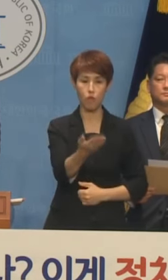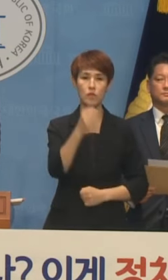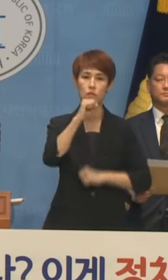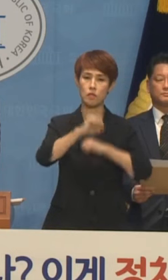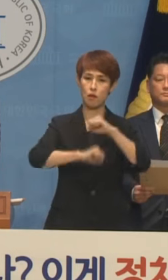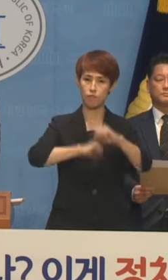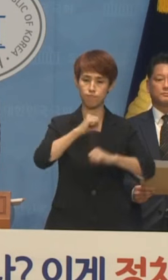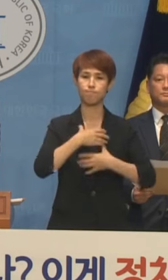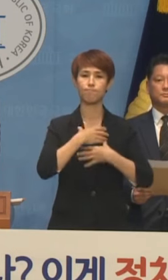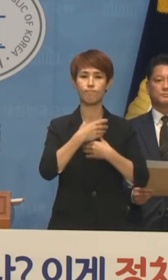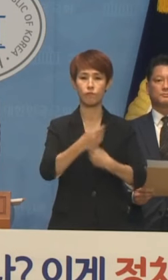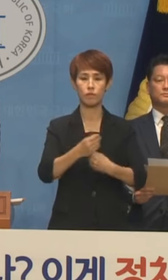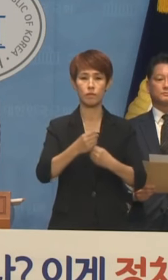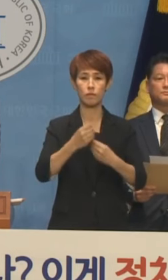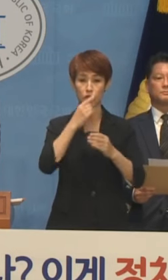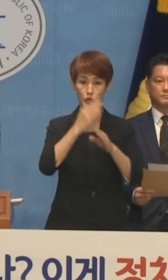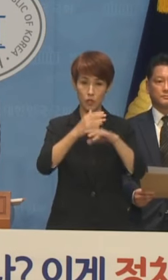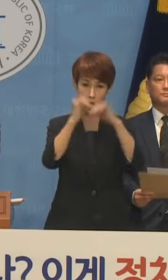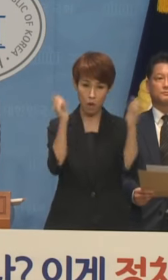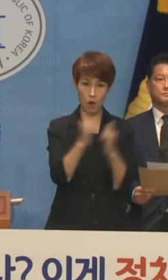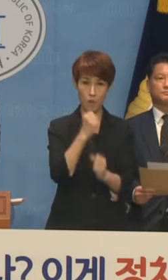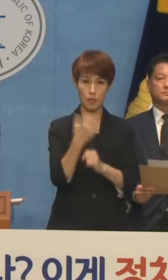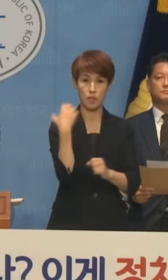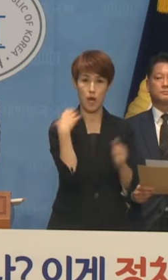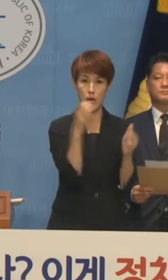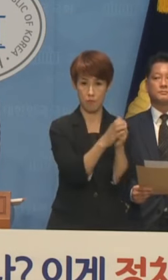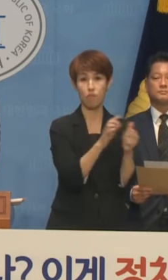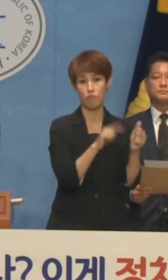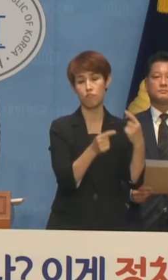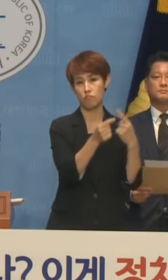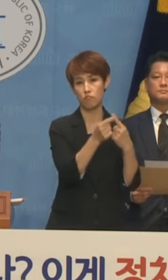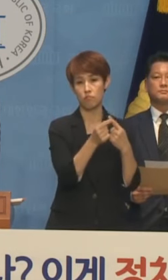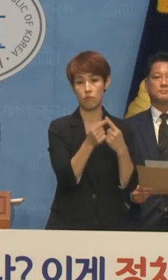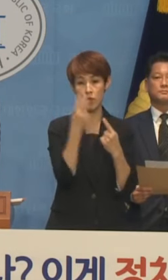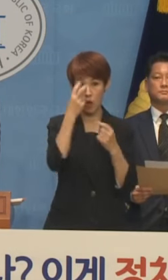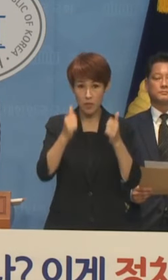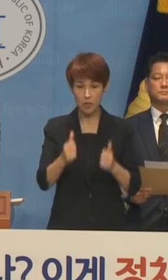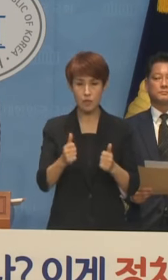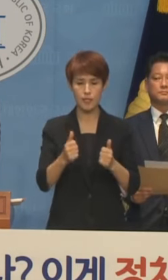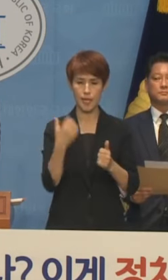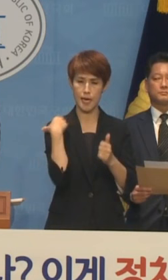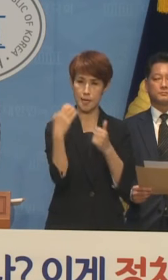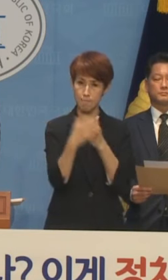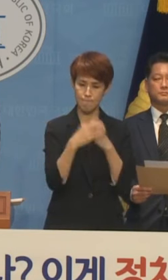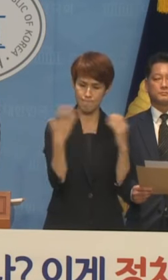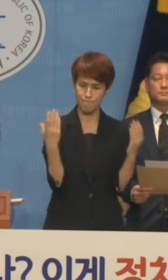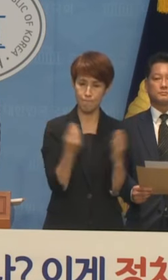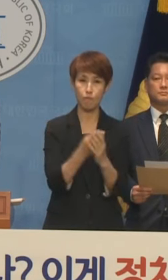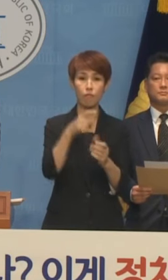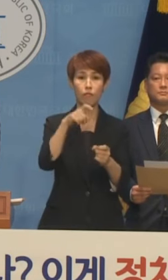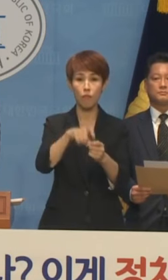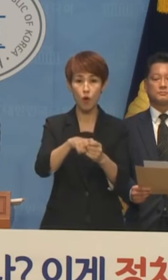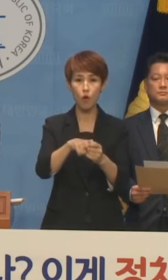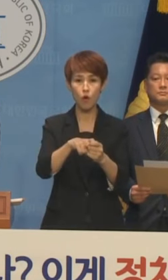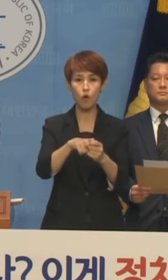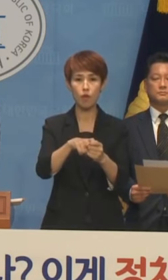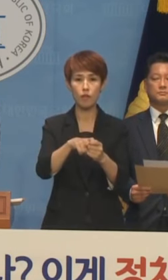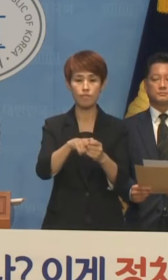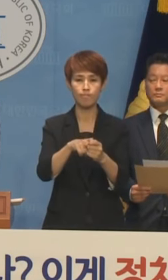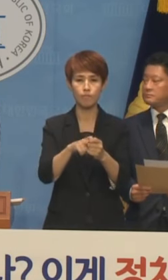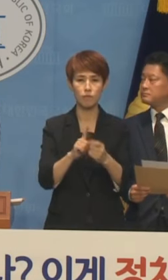자유롭고 안정된 민주사회를 구현해야 할 책임이 있다. 검사는 이 책임을 완수하기 위하여 스스로